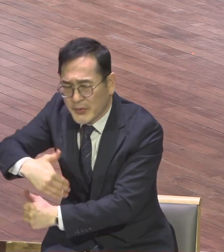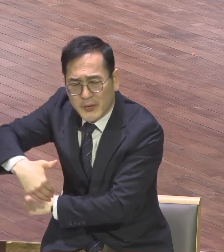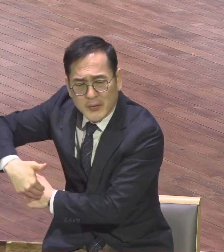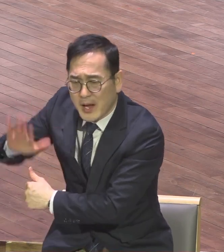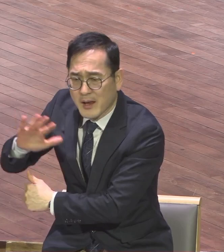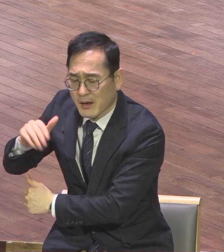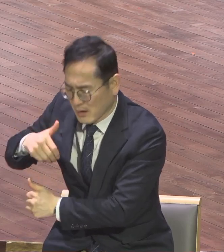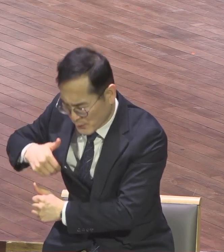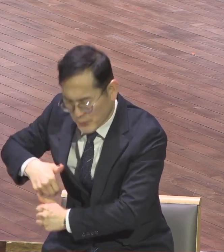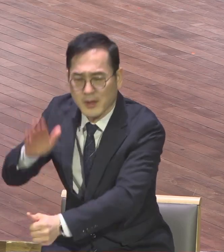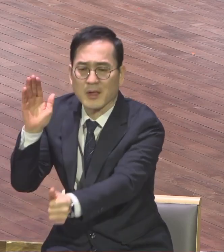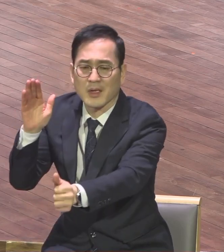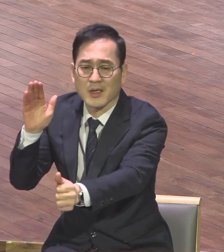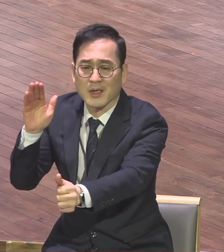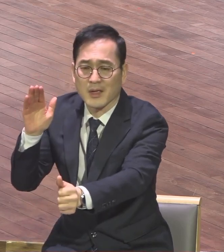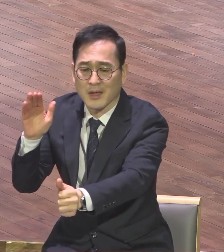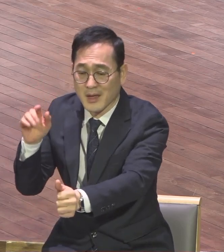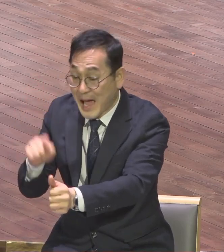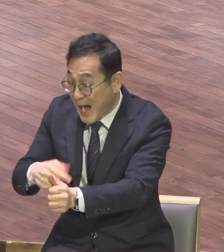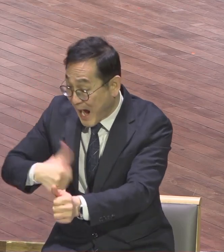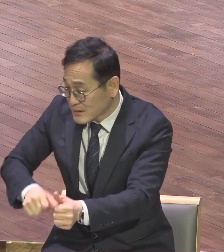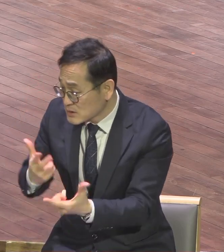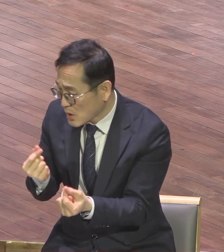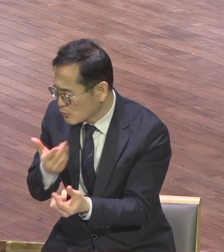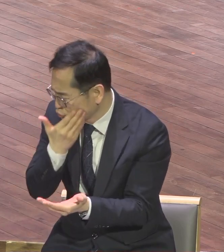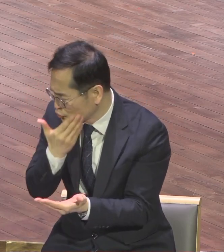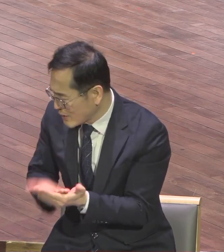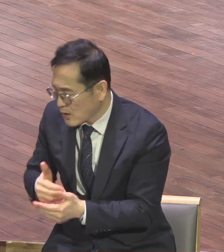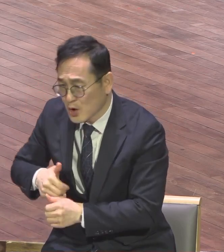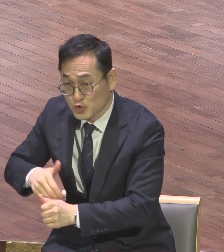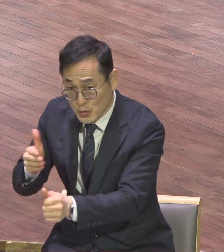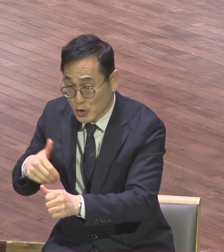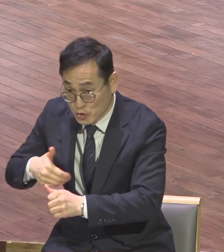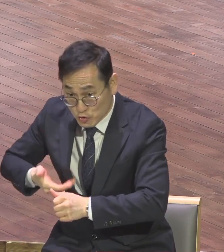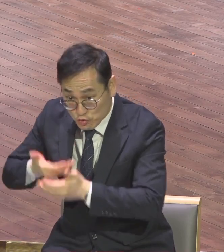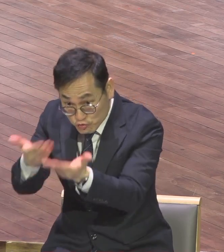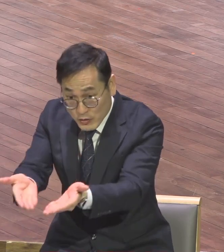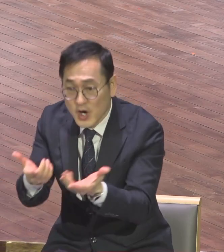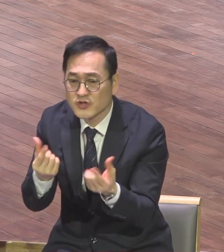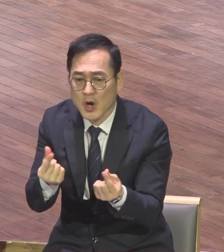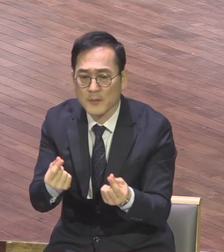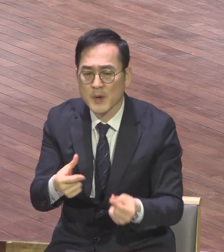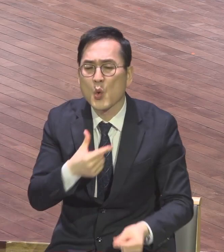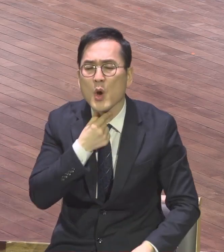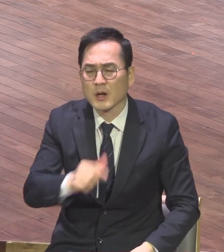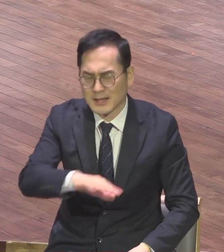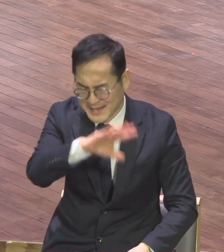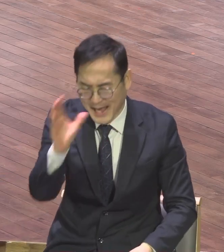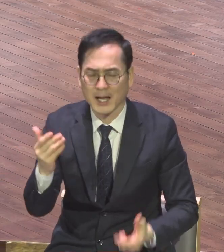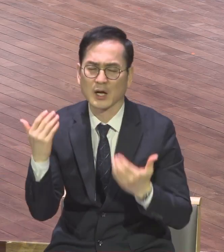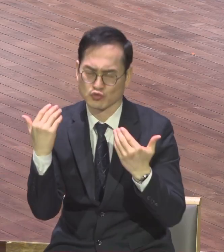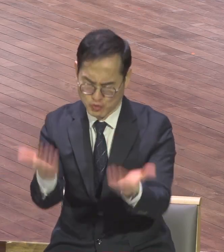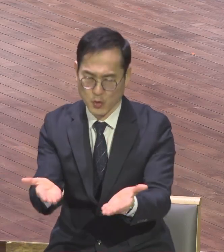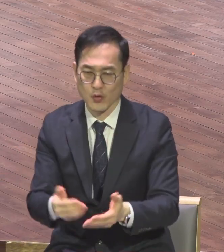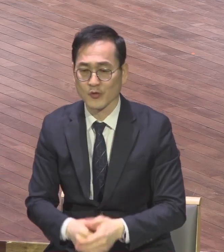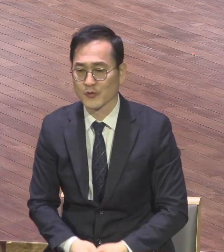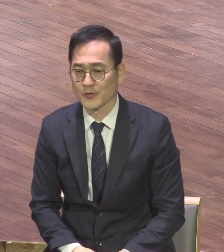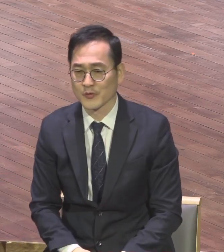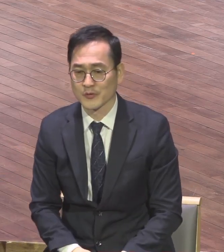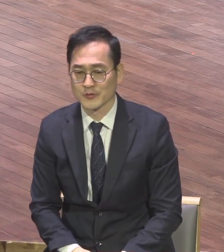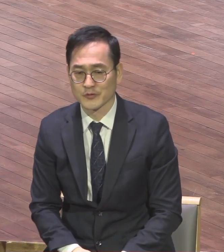우리에게 주신 하나님이 그 아들과 함께 모든 것을 주시지 않겠느냐라고 말씀하고 있는 것입니다.